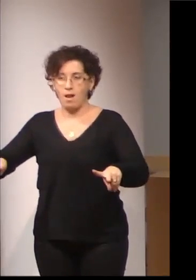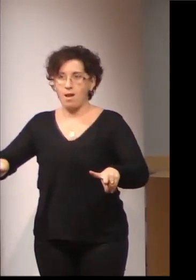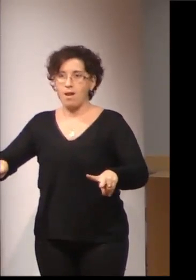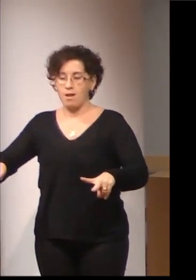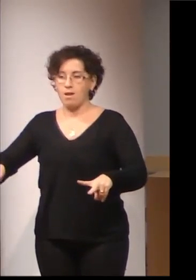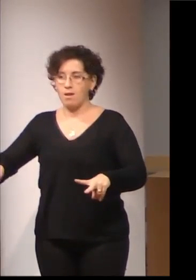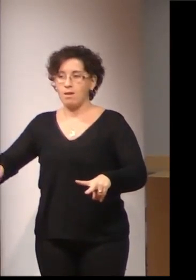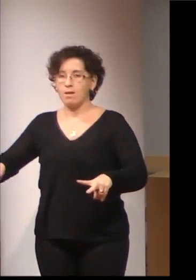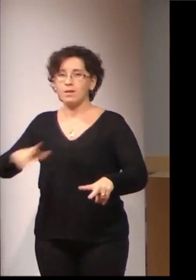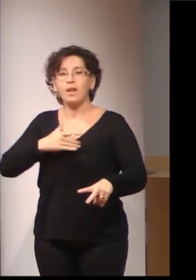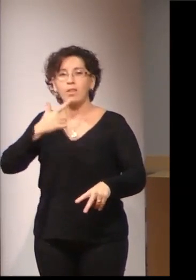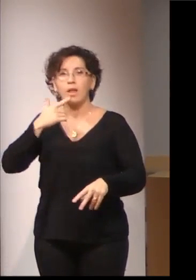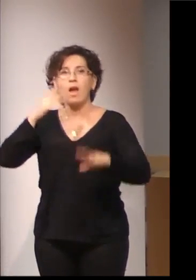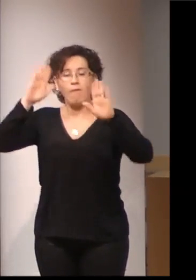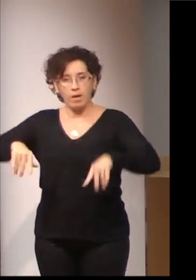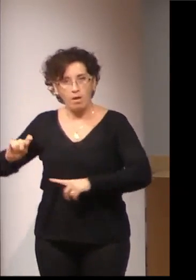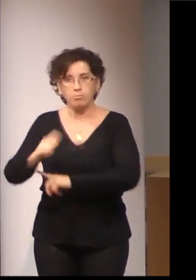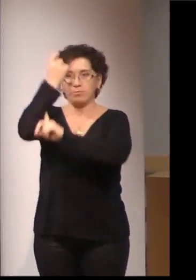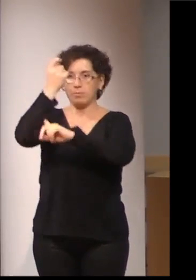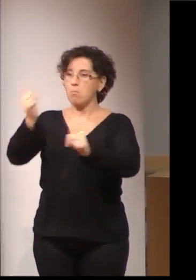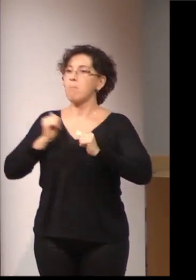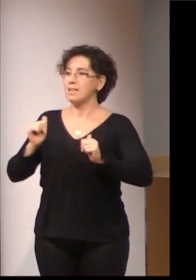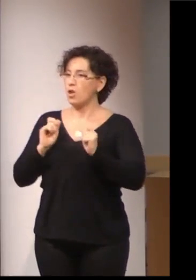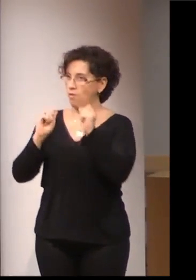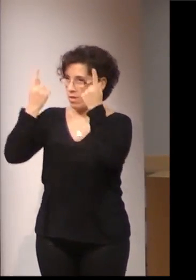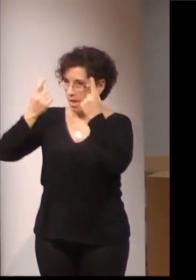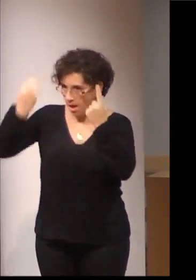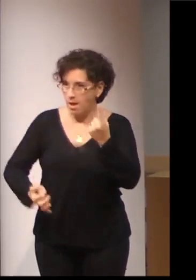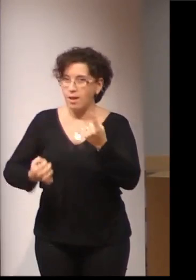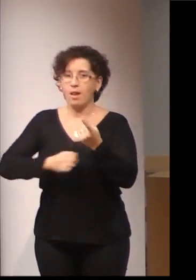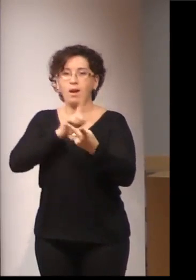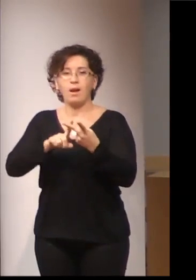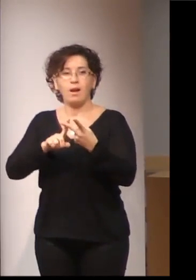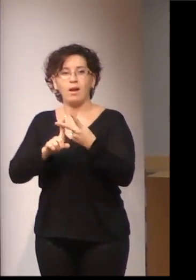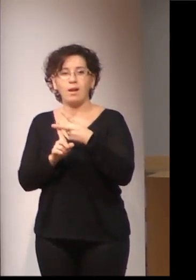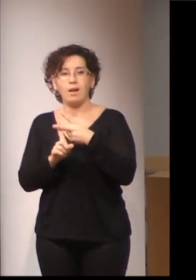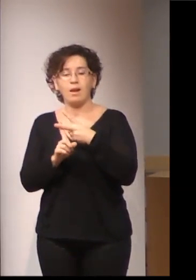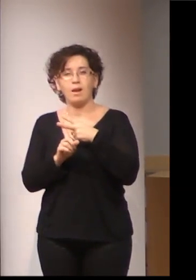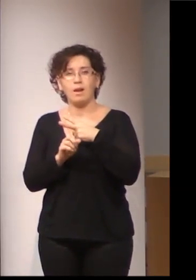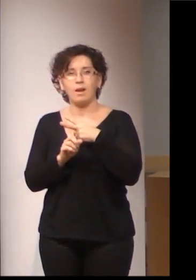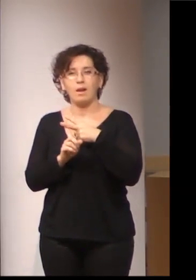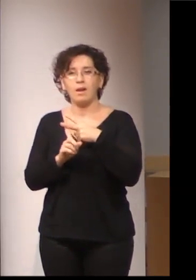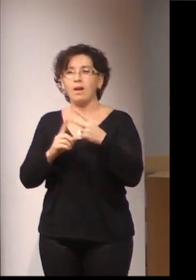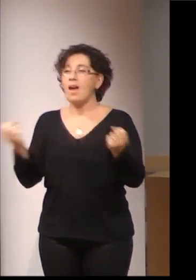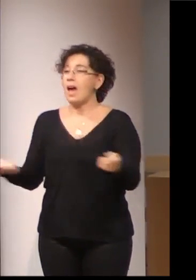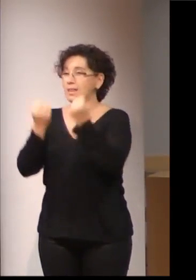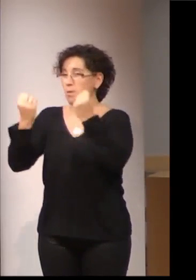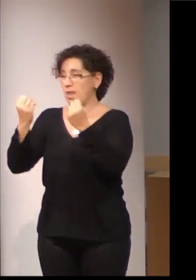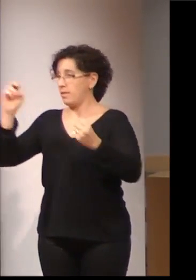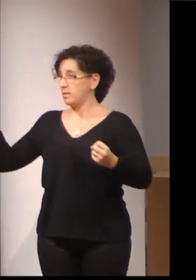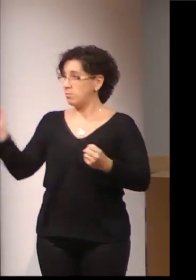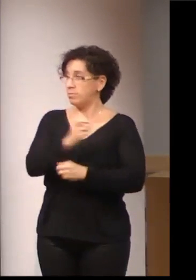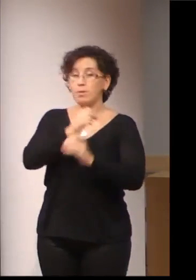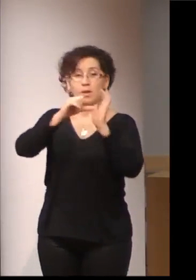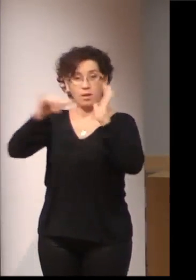Hemos conseguido tener un máster oficial. Hemos participado en las distintas actividades del